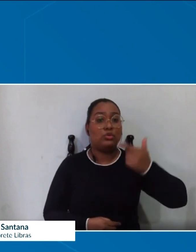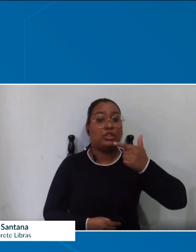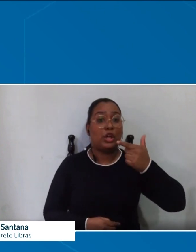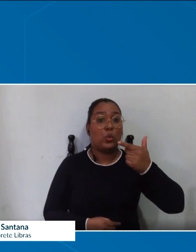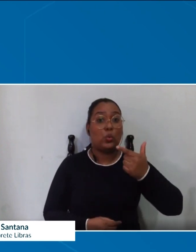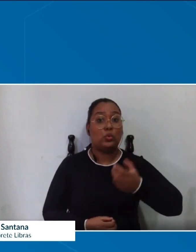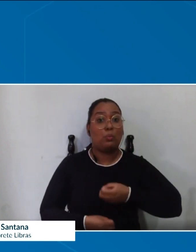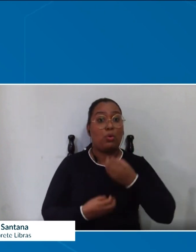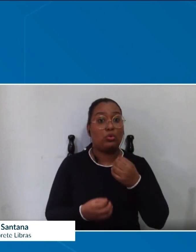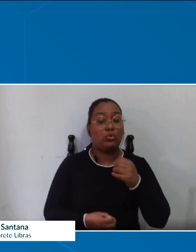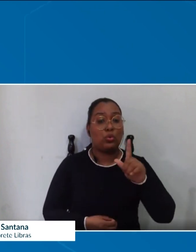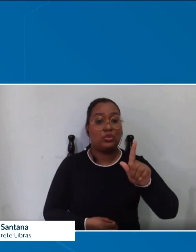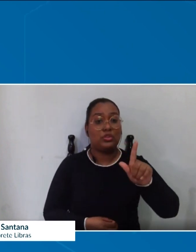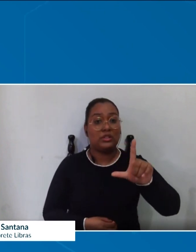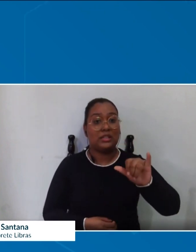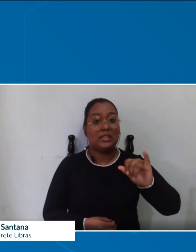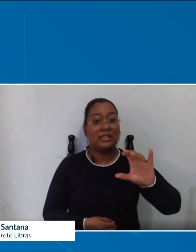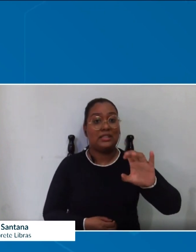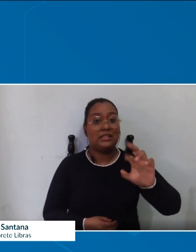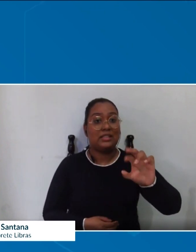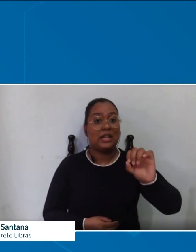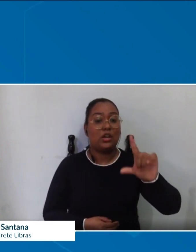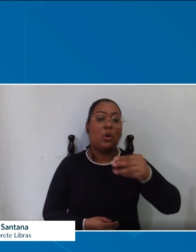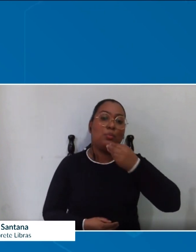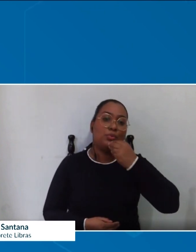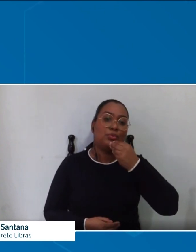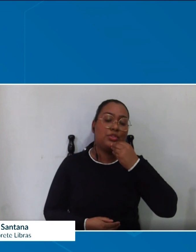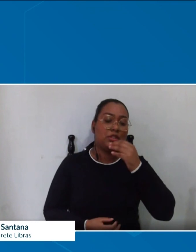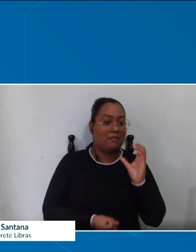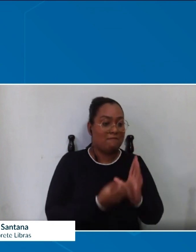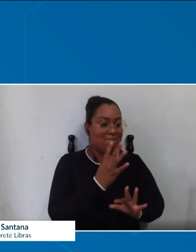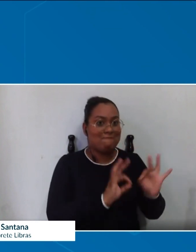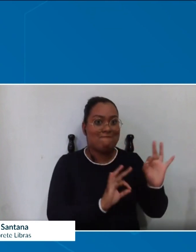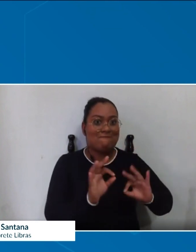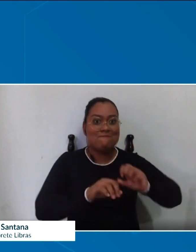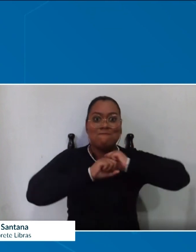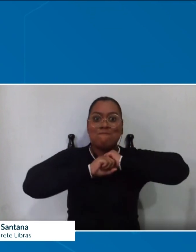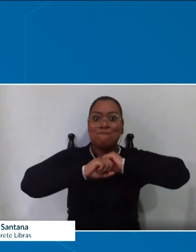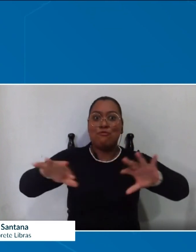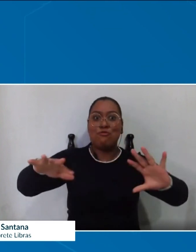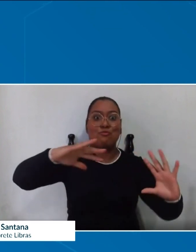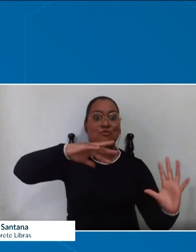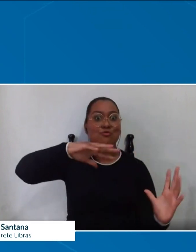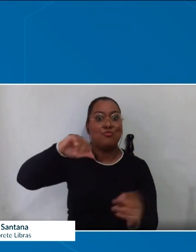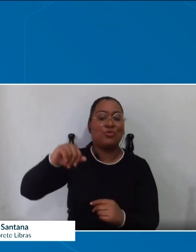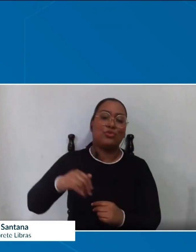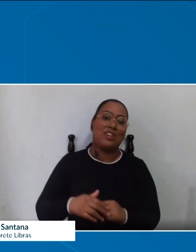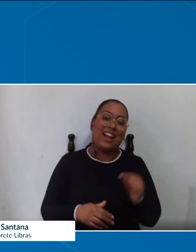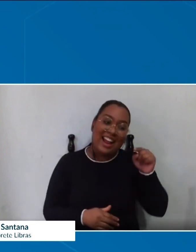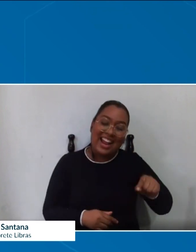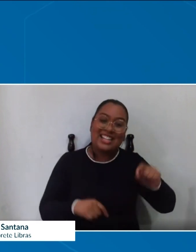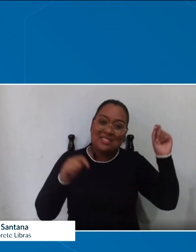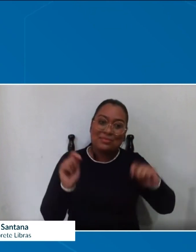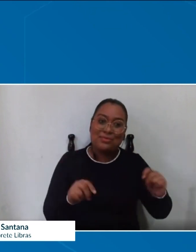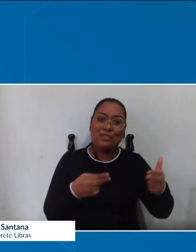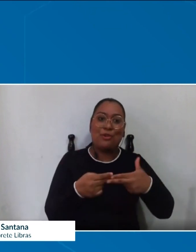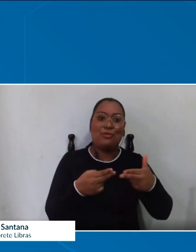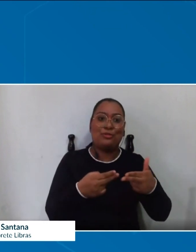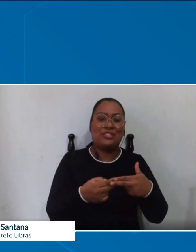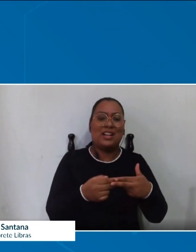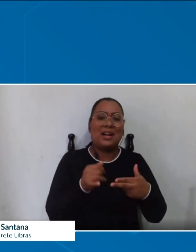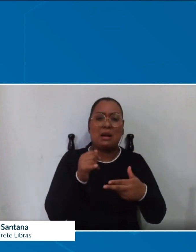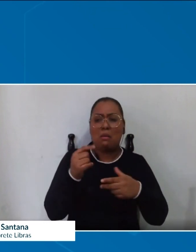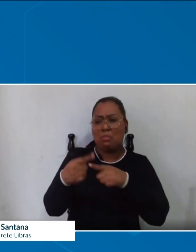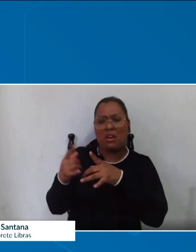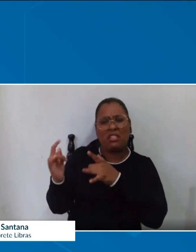mundo, e a gente poderia estar produzindo isso para o mundo todo, né? E isso é mais um exemplo de aproveitamento aí de